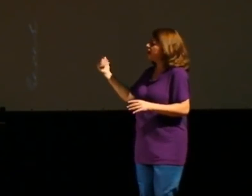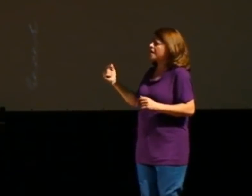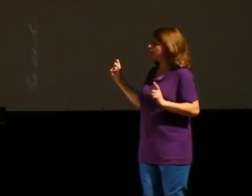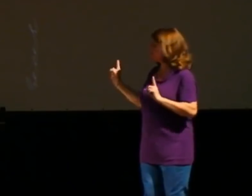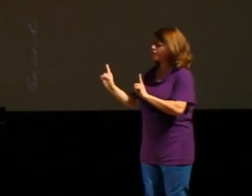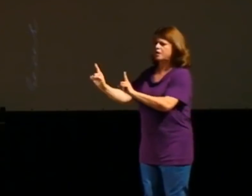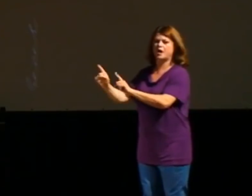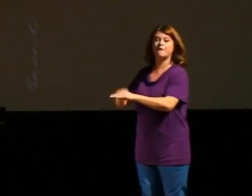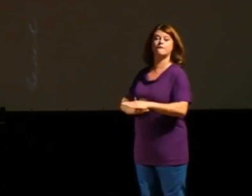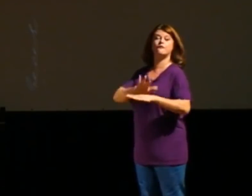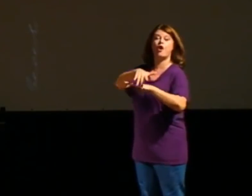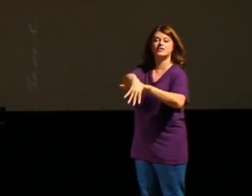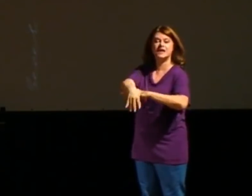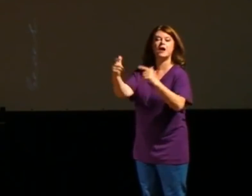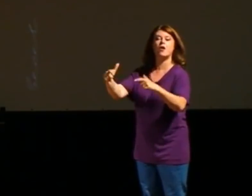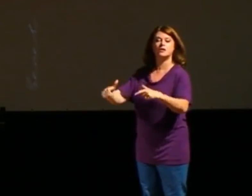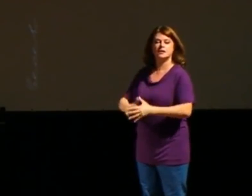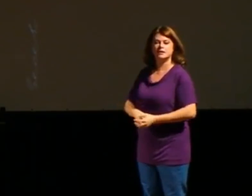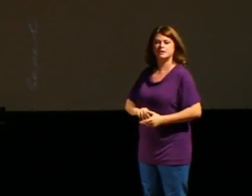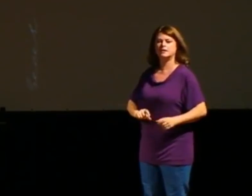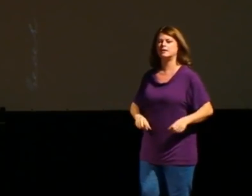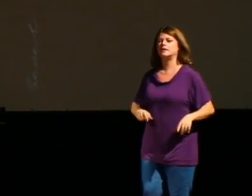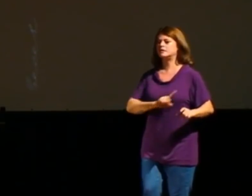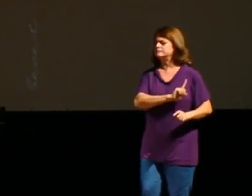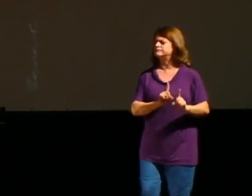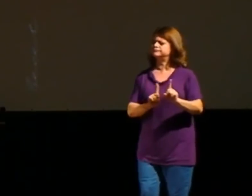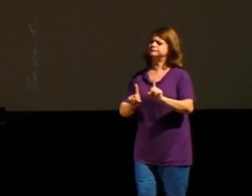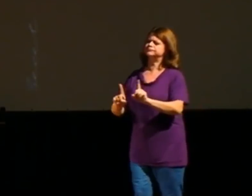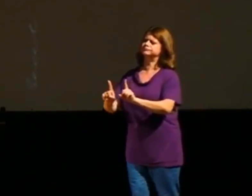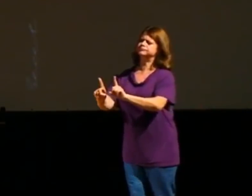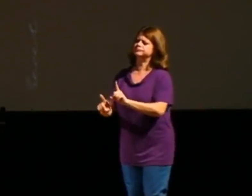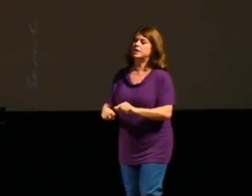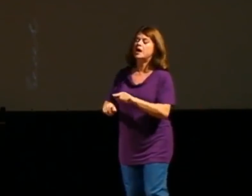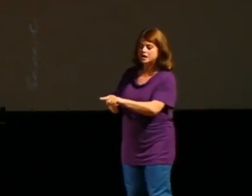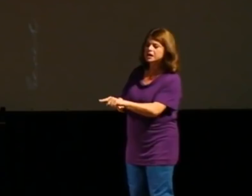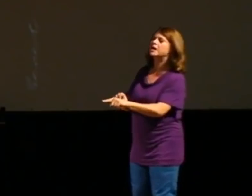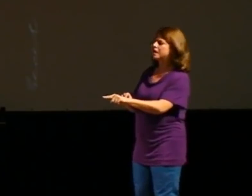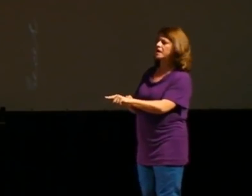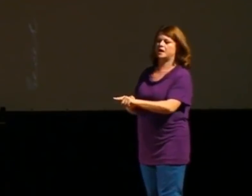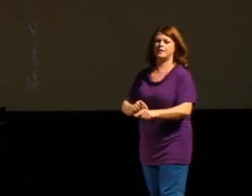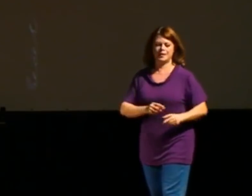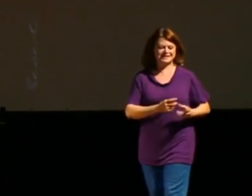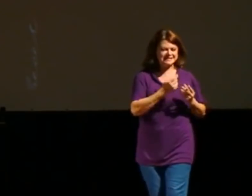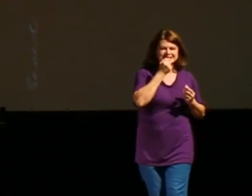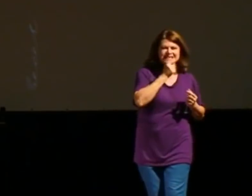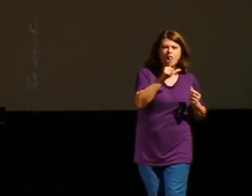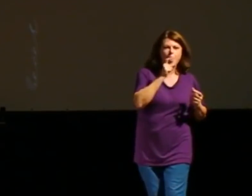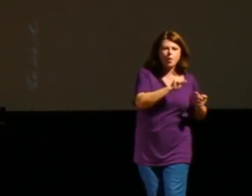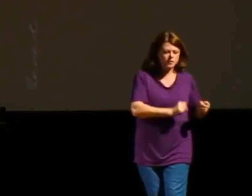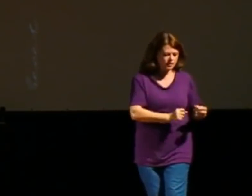na fonte, para que aquela água se torne o quê? Potável, bebível, uma água doce, uma água